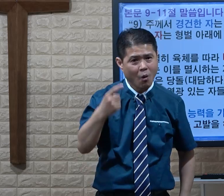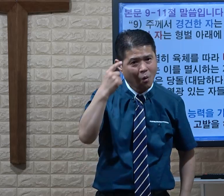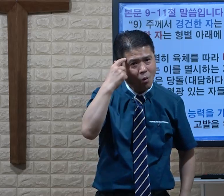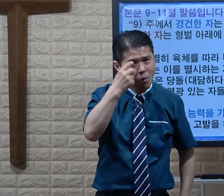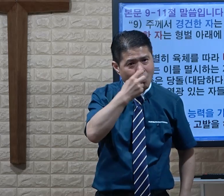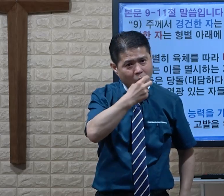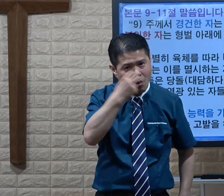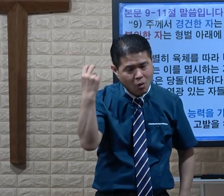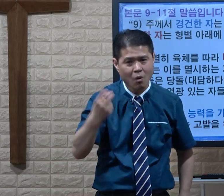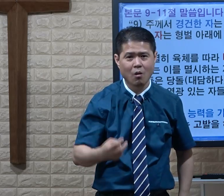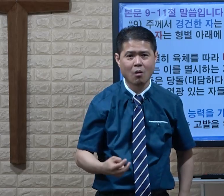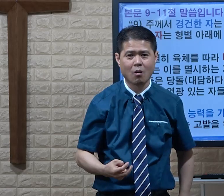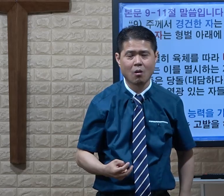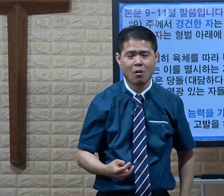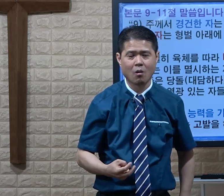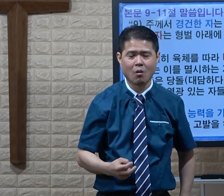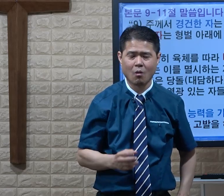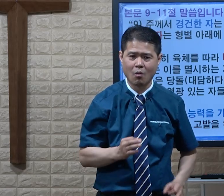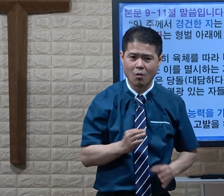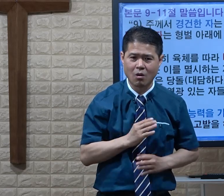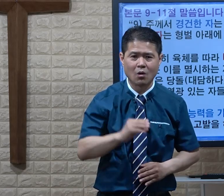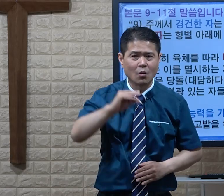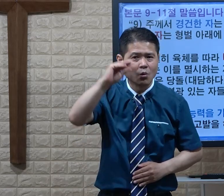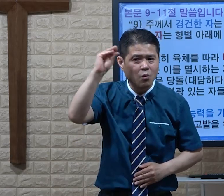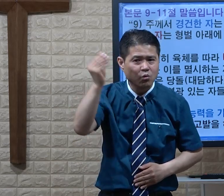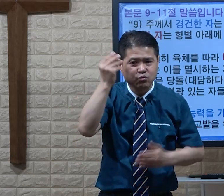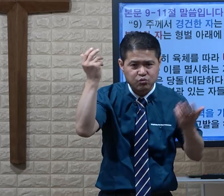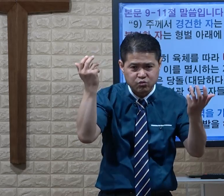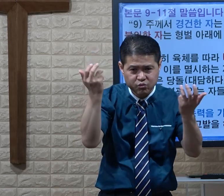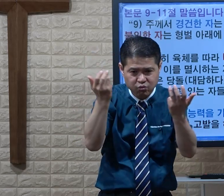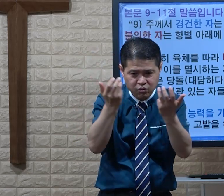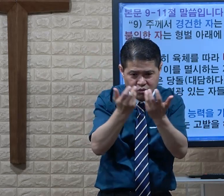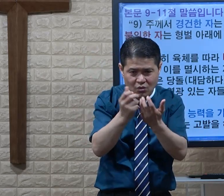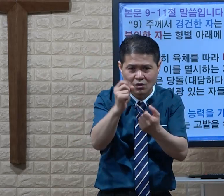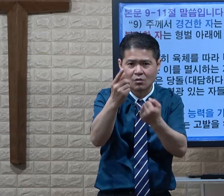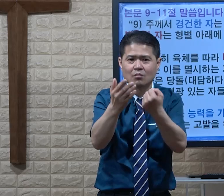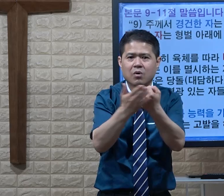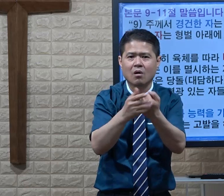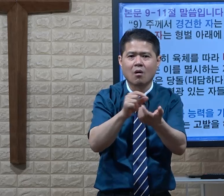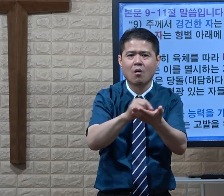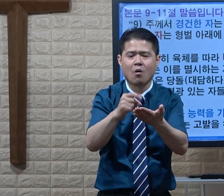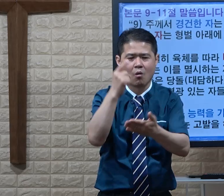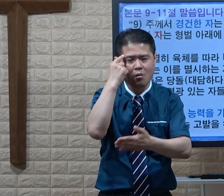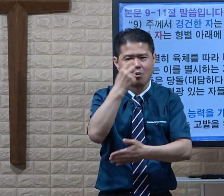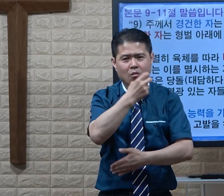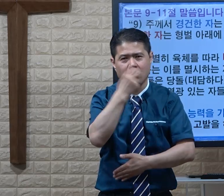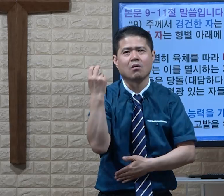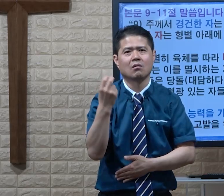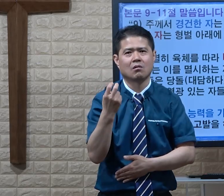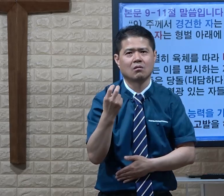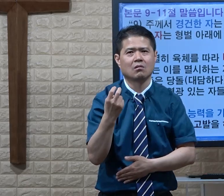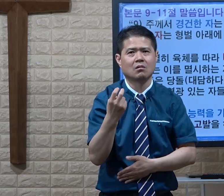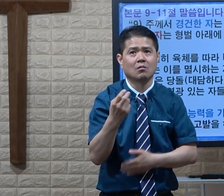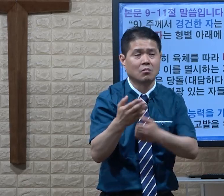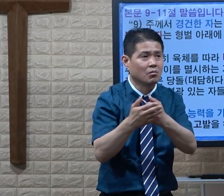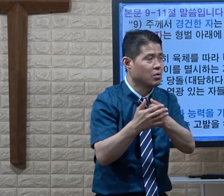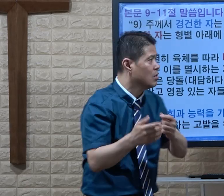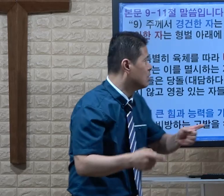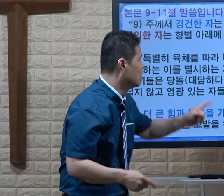오히려 이 말씀을 보면 정말 훌륭한 말씀이지 않습니까? 성령이 충만한 채로 은혜를 통해서